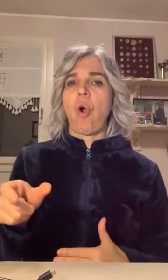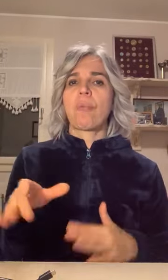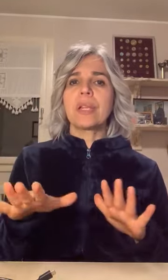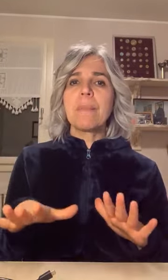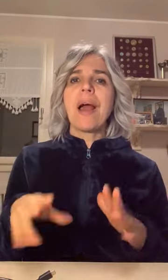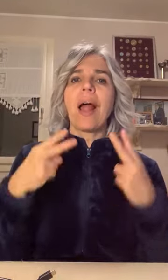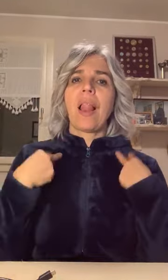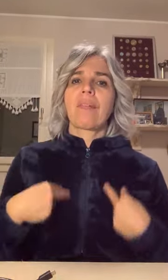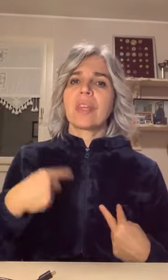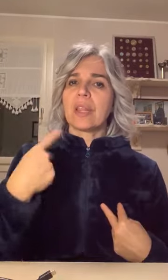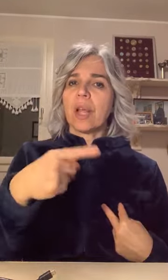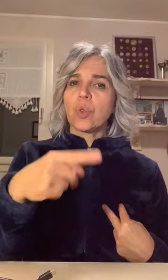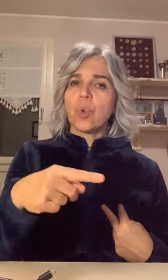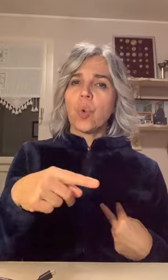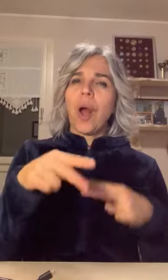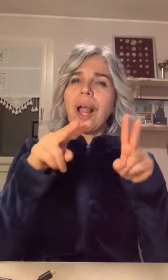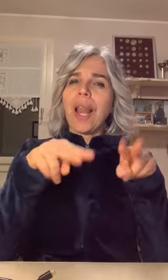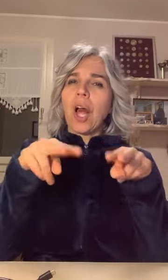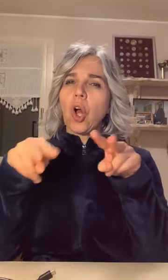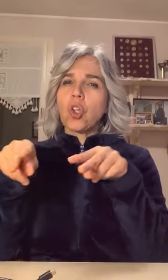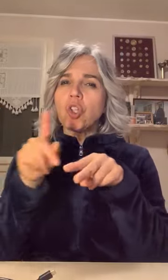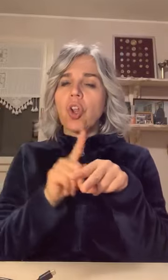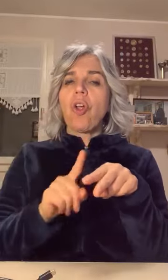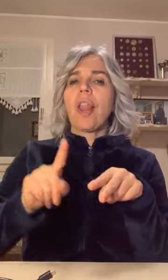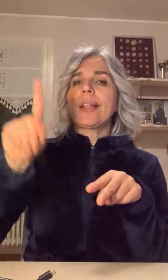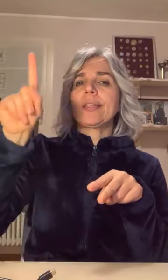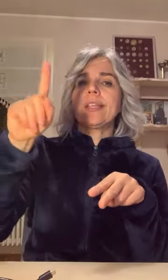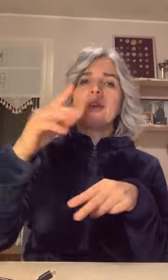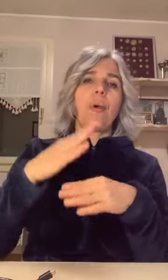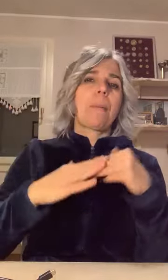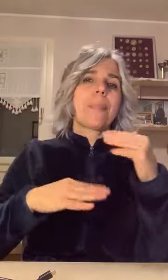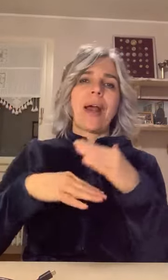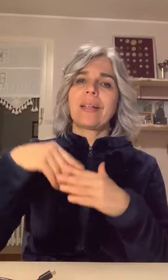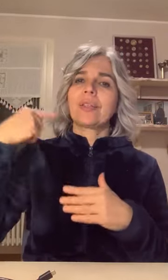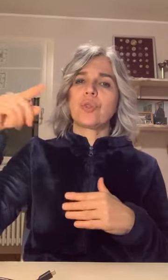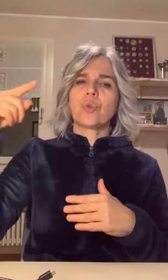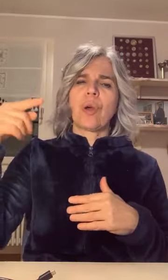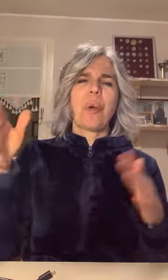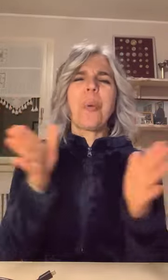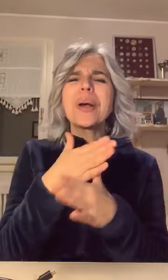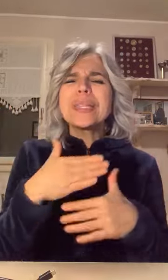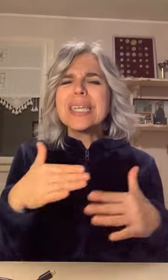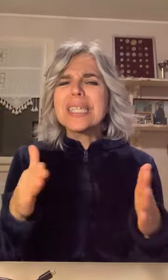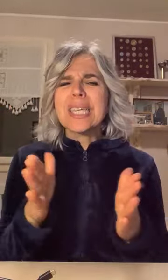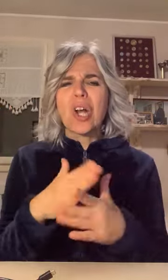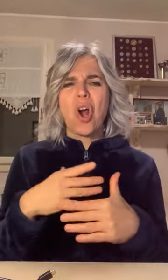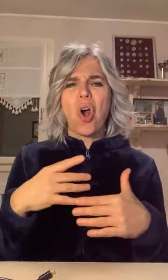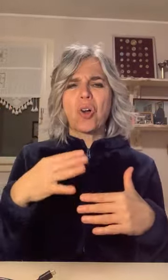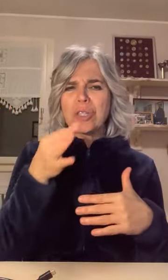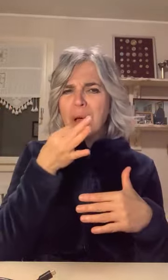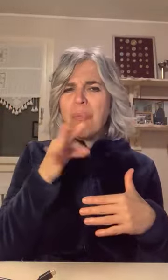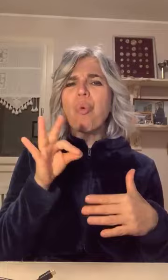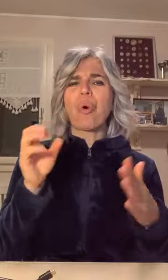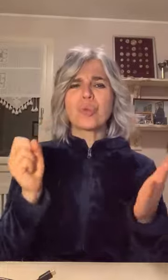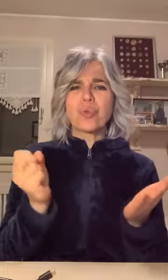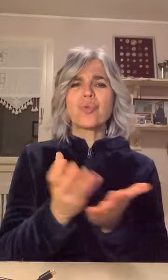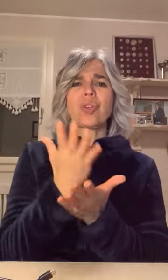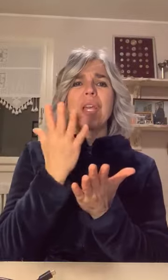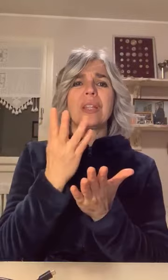sotto il controllo di Dio. Che qualsiasi cosa ti possa accadere è perché Dio lo ha stabilito, e se Lui lo ha